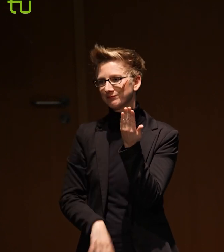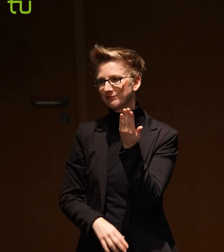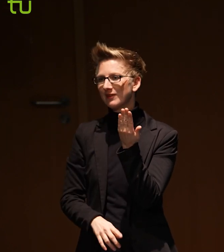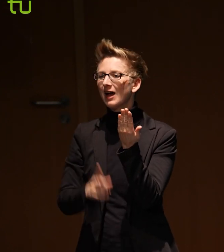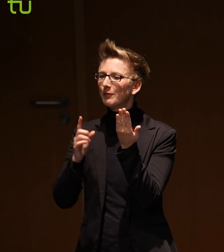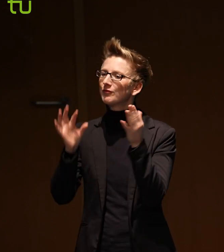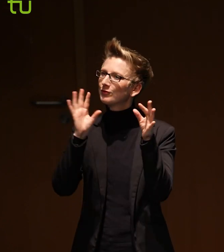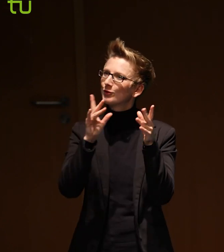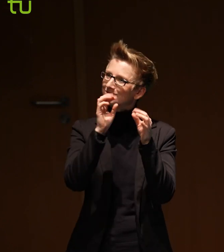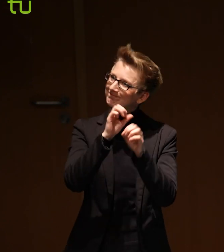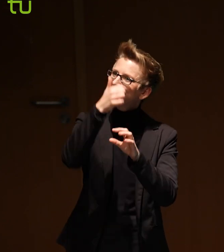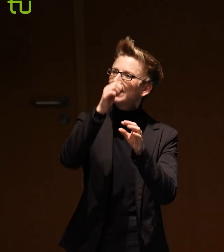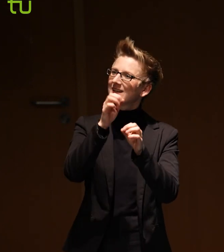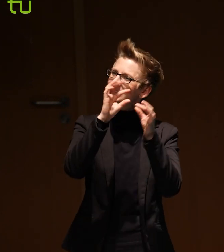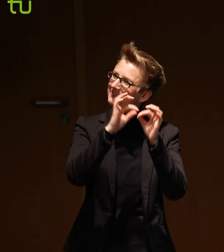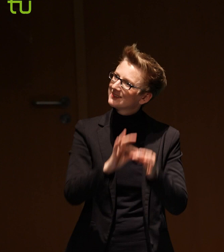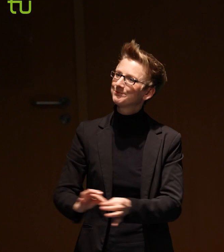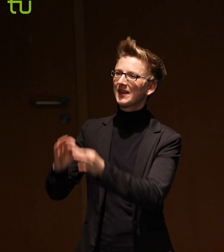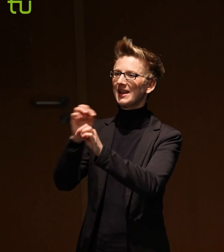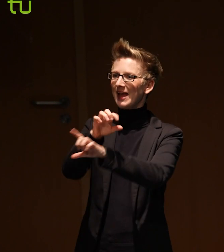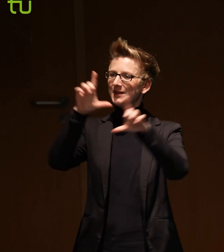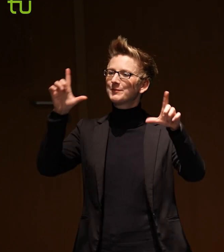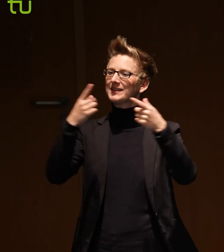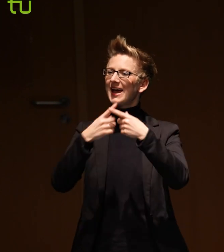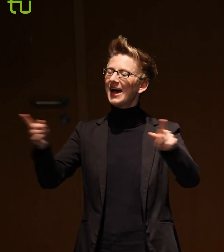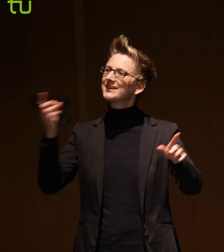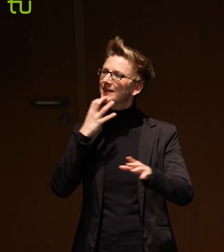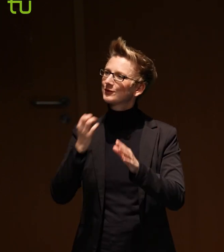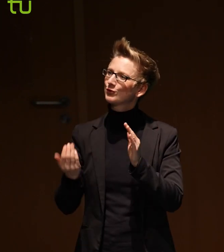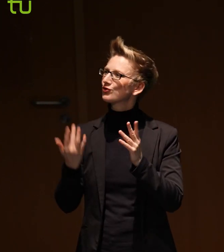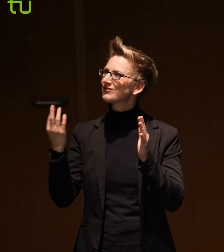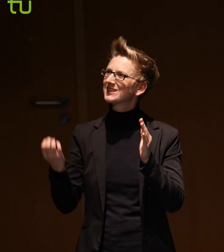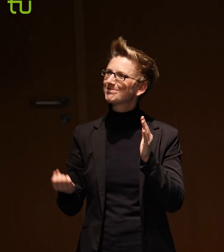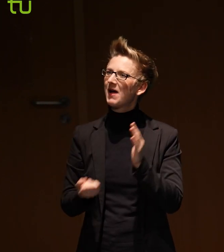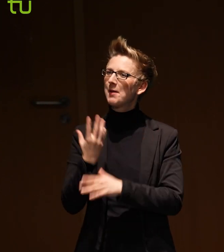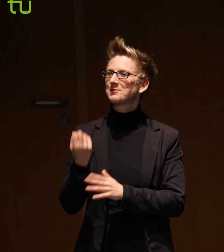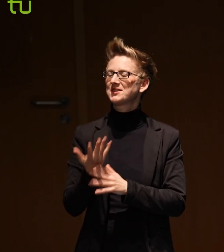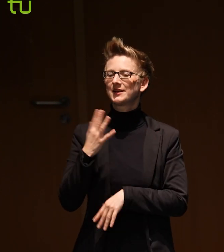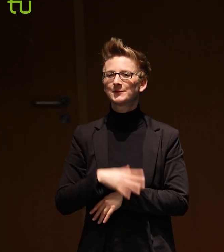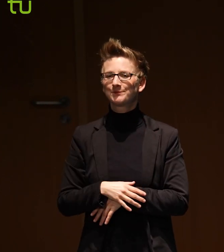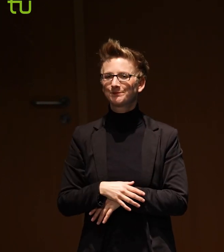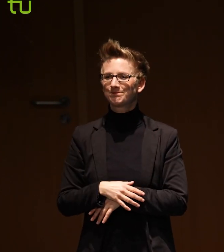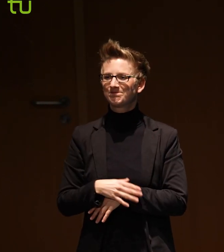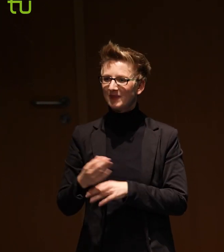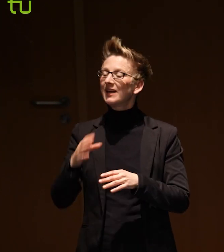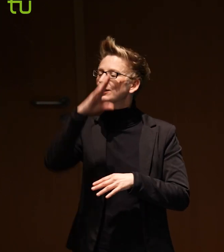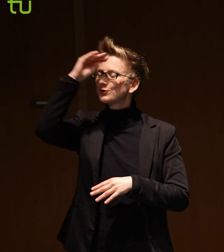malerischen Update gesucht. Es war im Sommer 2020, als ich in Frankreich ganz intensiv über die Frage des Was